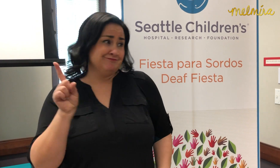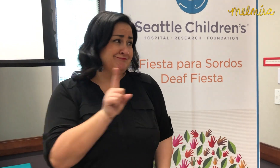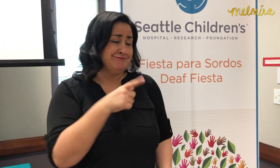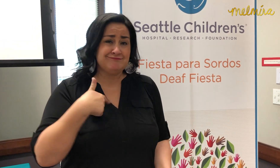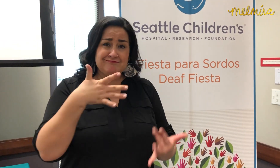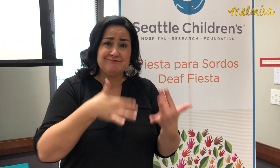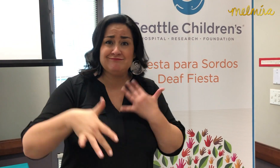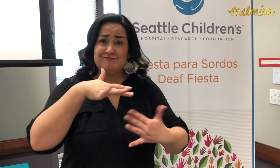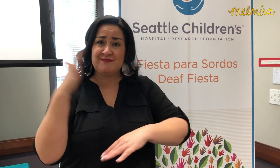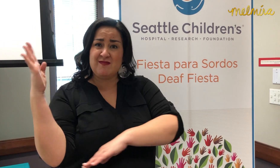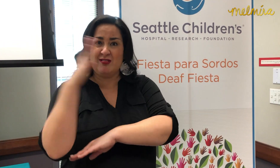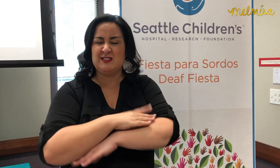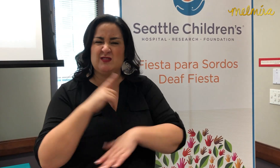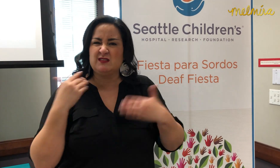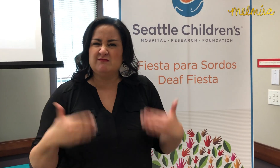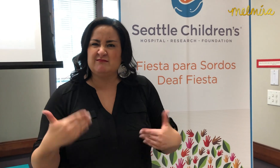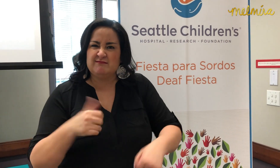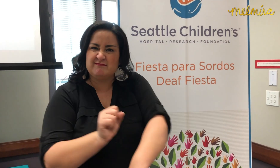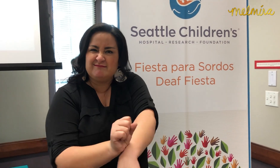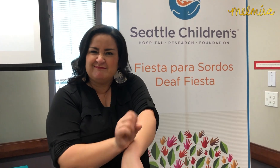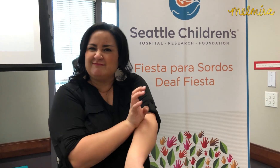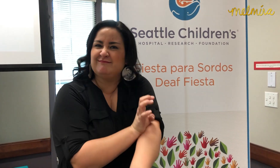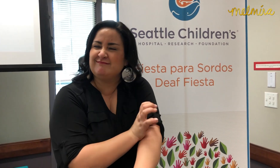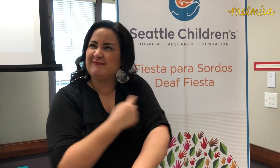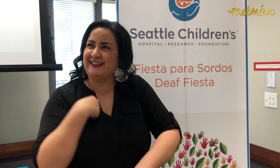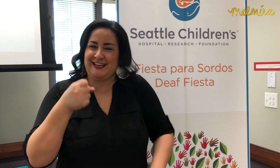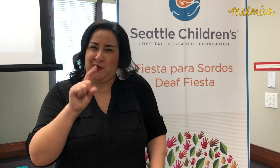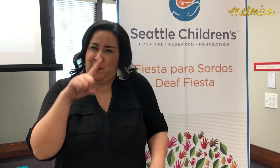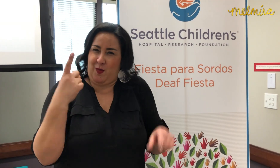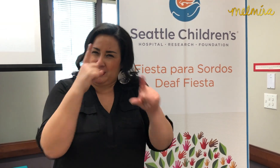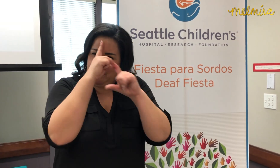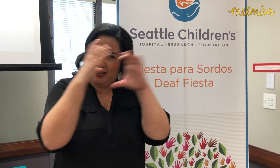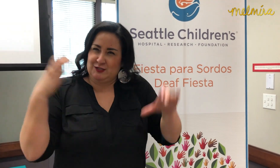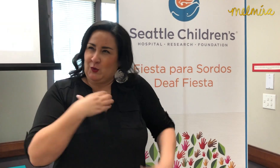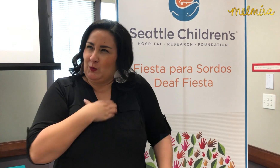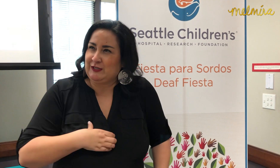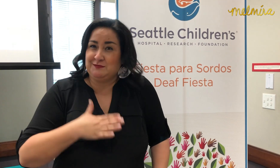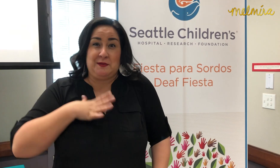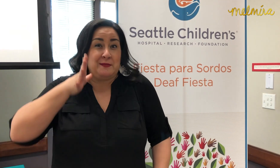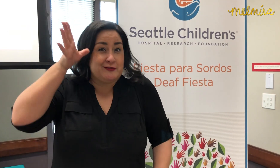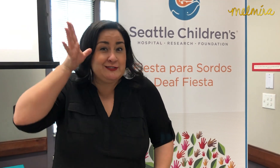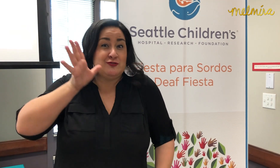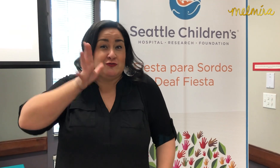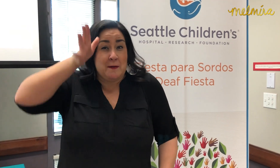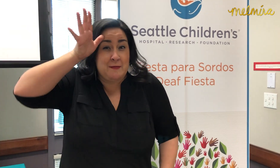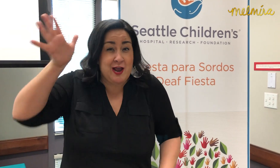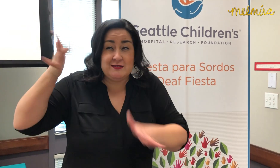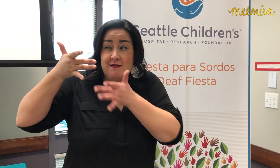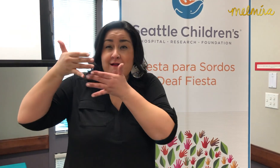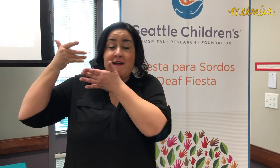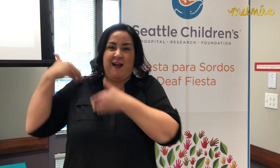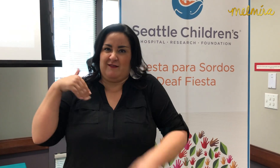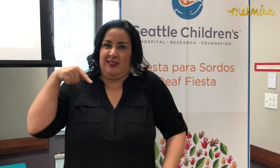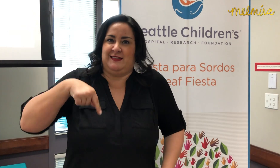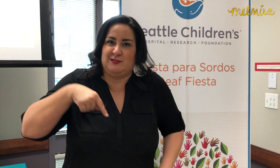le va a ayudar mucho. La verdad es que muchísimas gracias por tenerme aquí, por invitarme. Tengo Hay